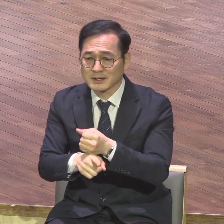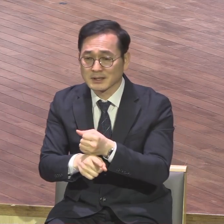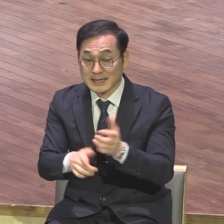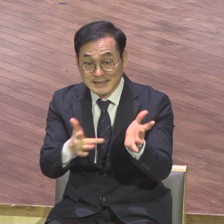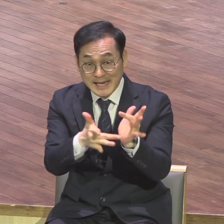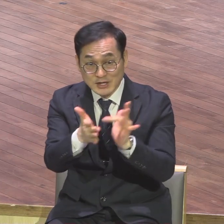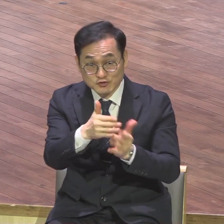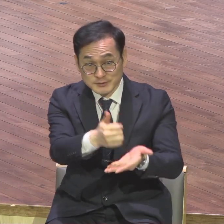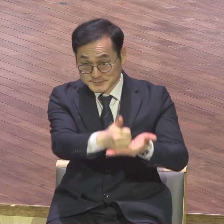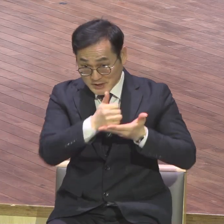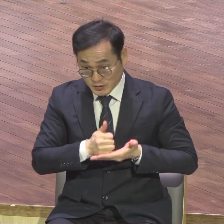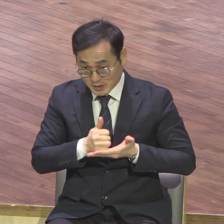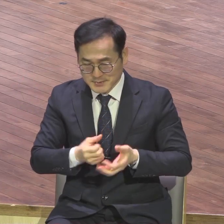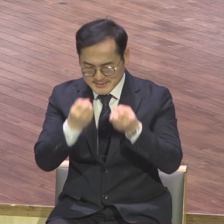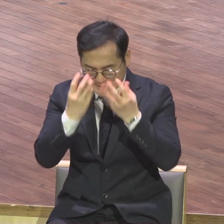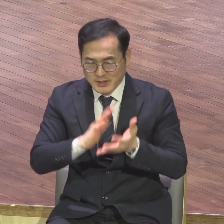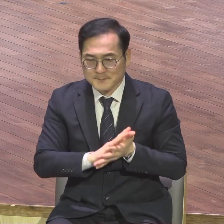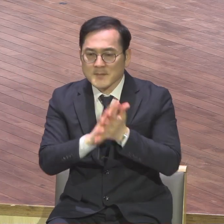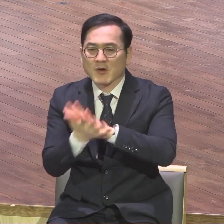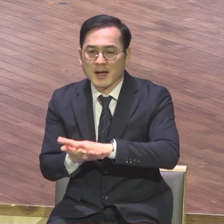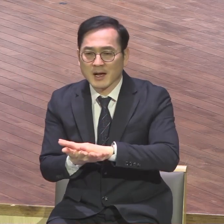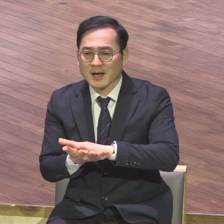그리스도 안에서 새롭게